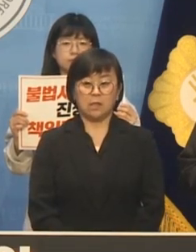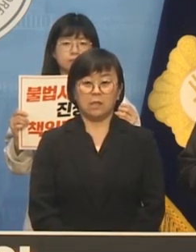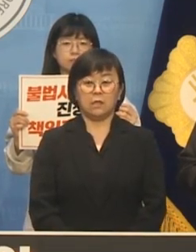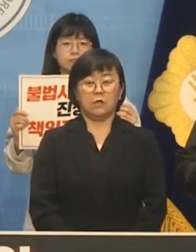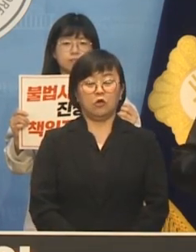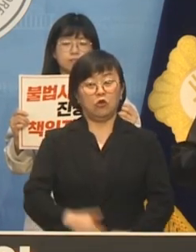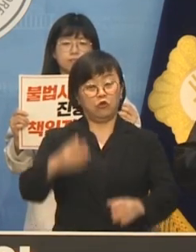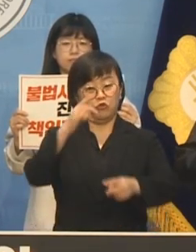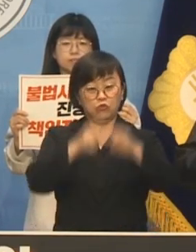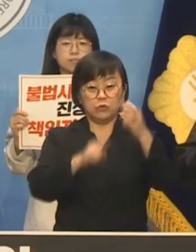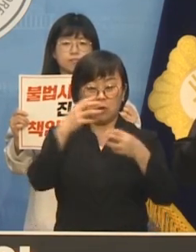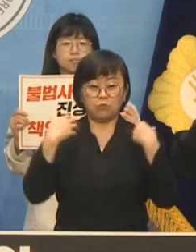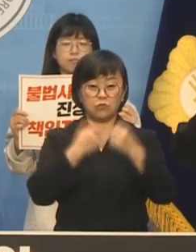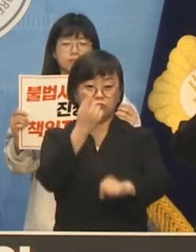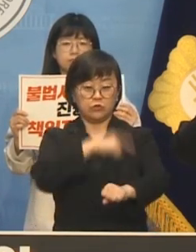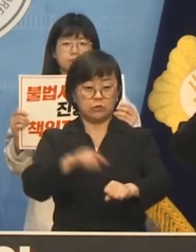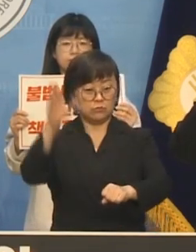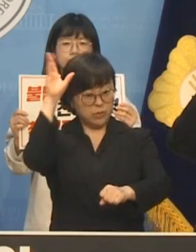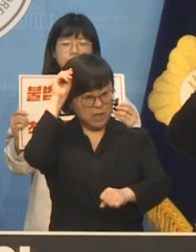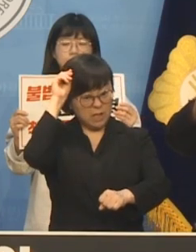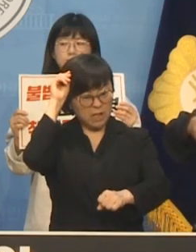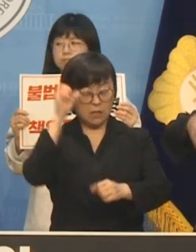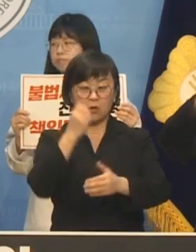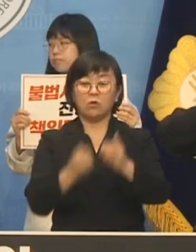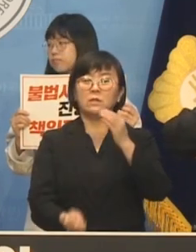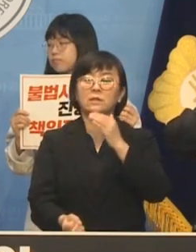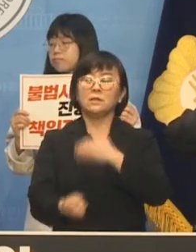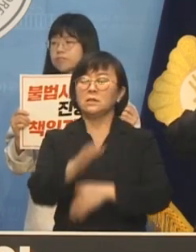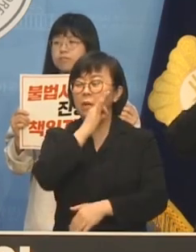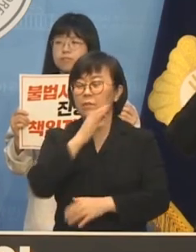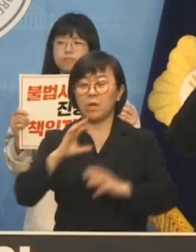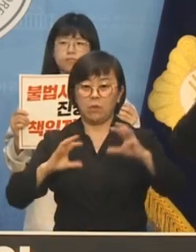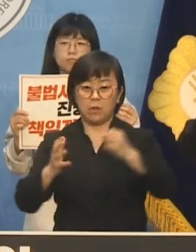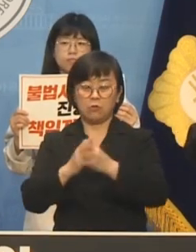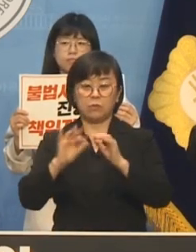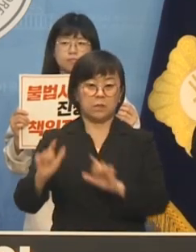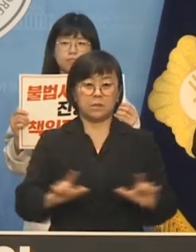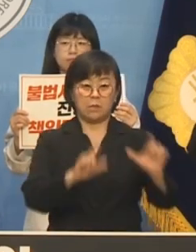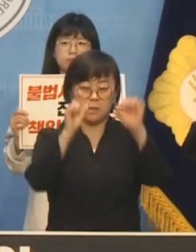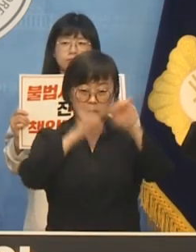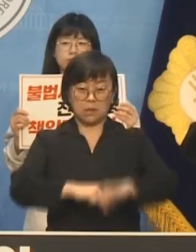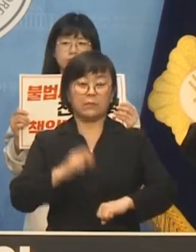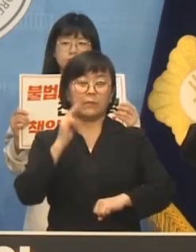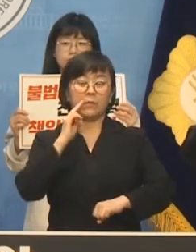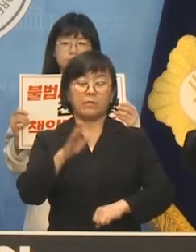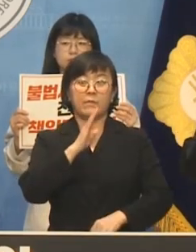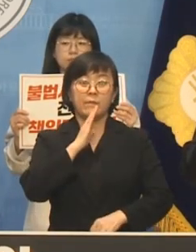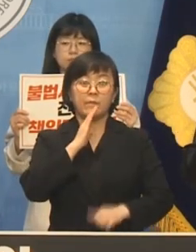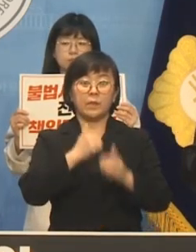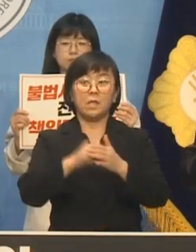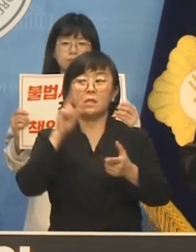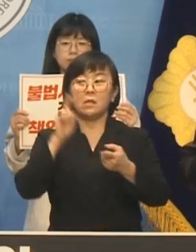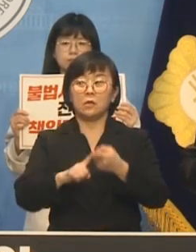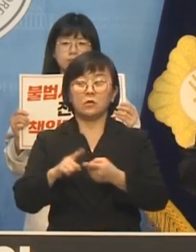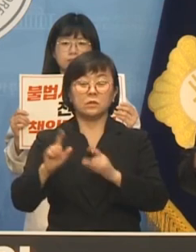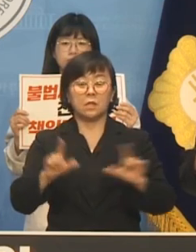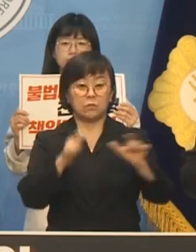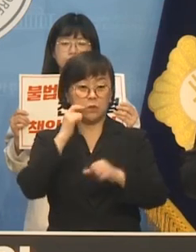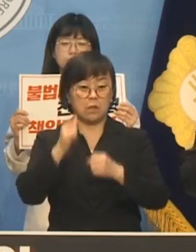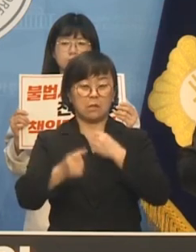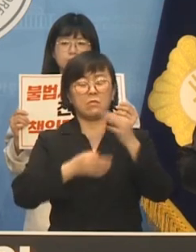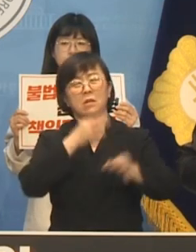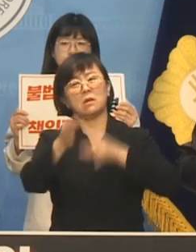윤석열 정권의 무능, 무지, 굴욕 왜고에 민생 파탄이 심각한 지경에 이르렀다. 이대로는 못 살겠다는